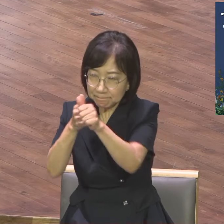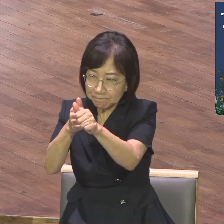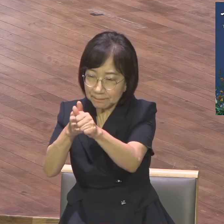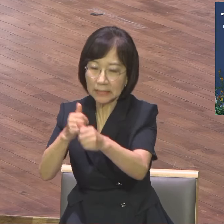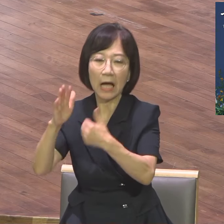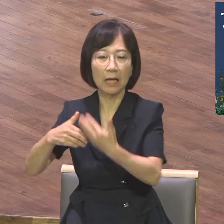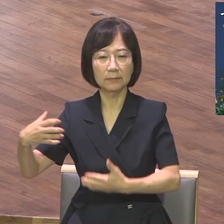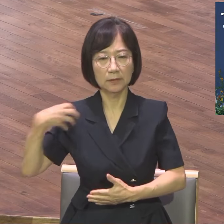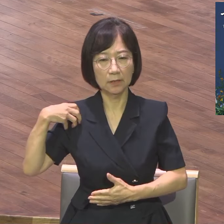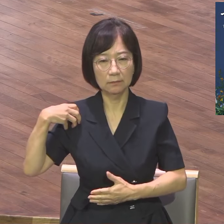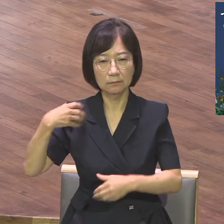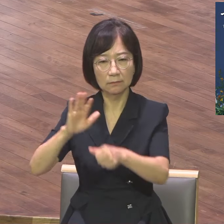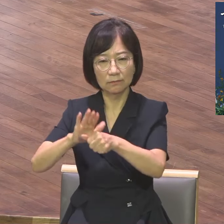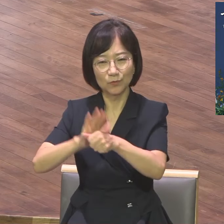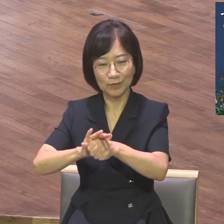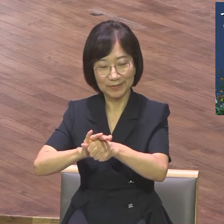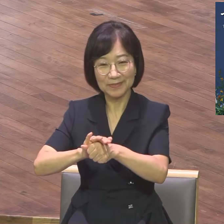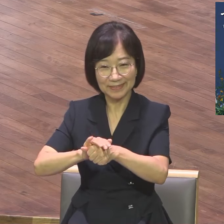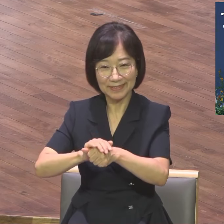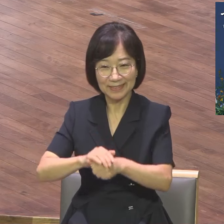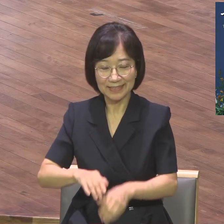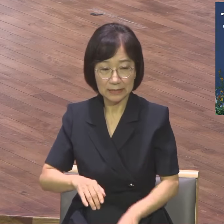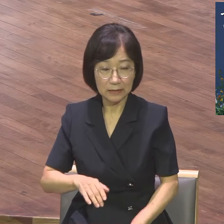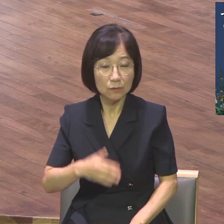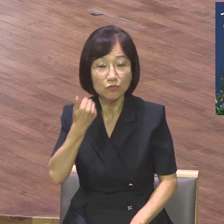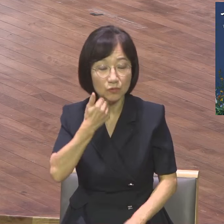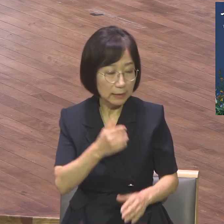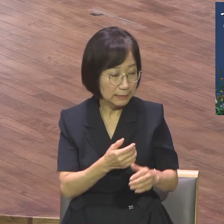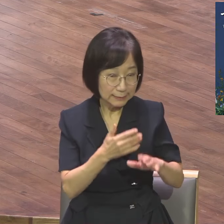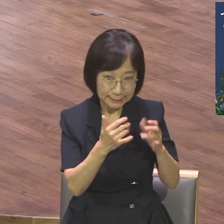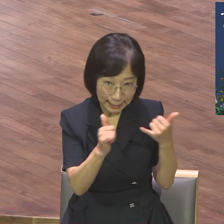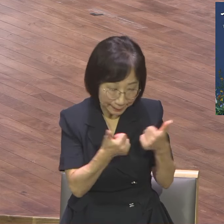주시더라고. 누가 의논합니까?